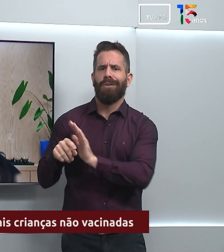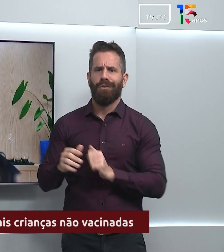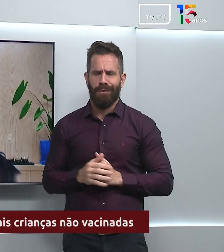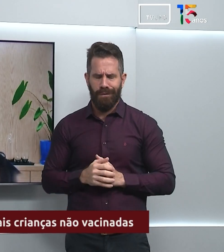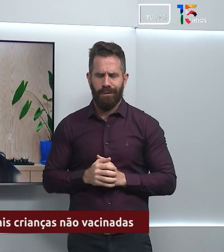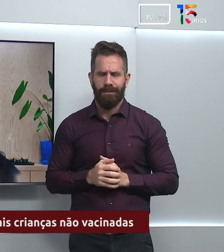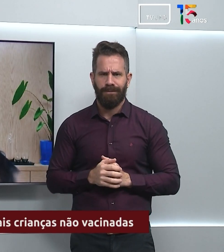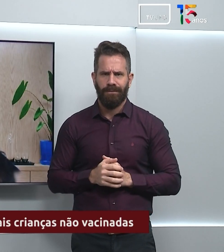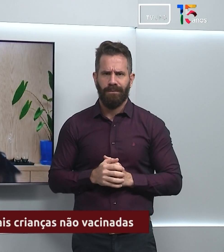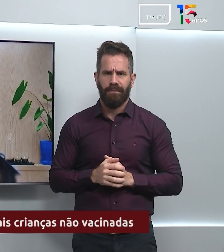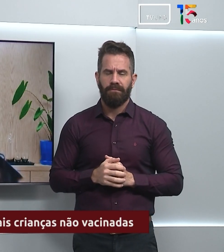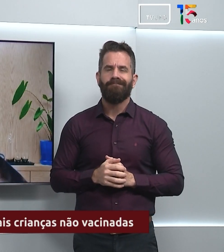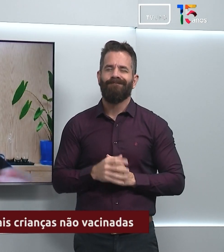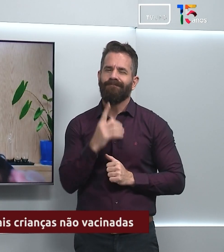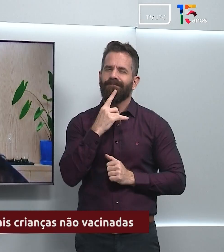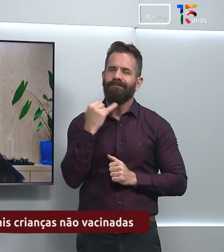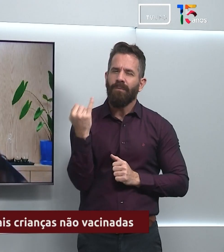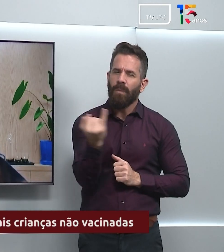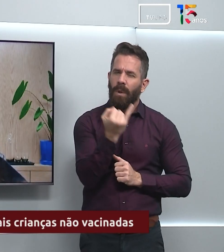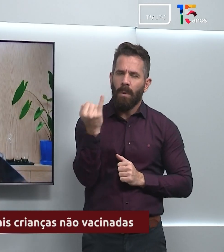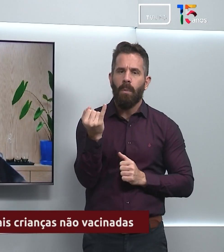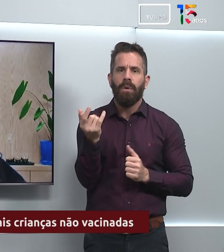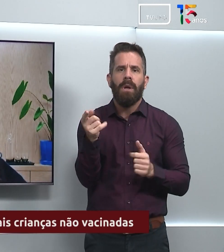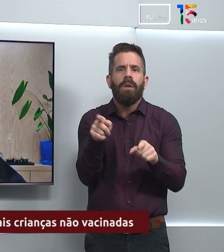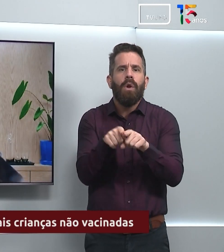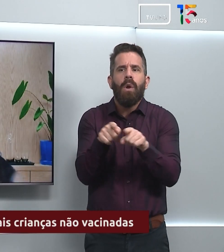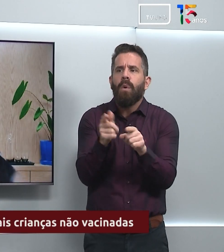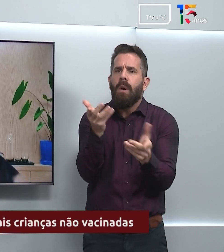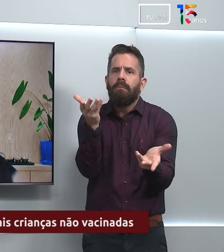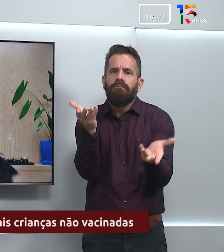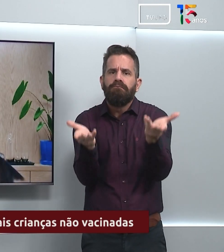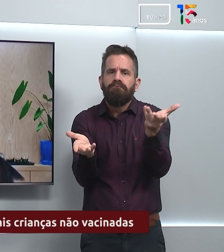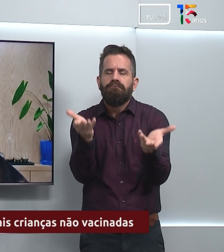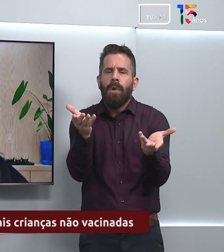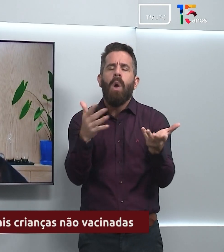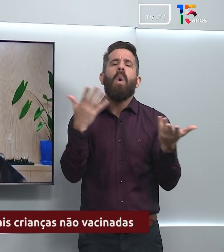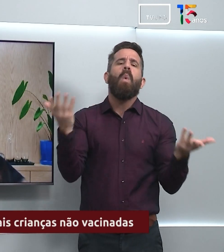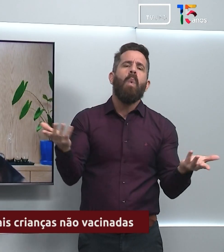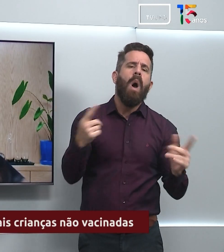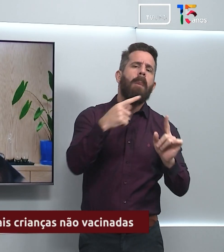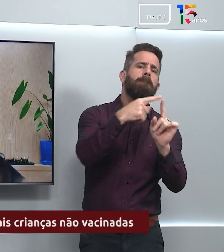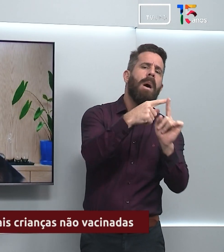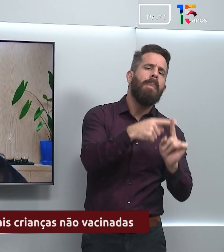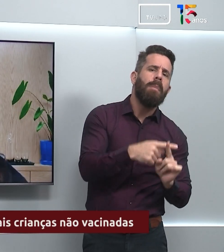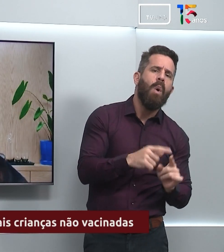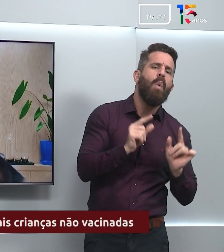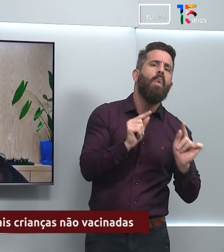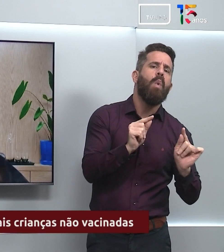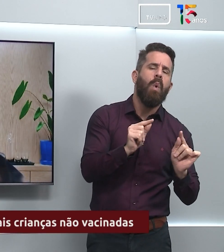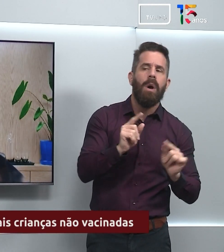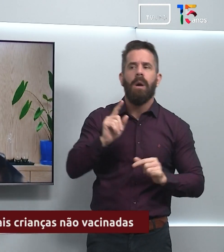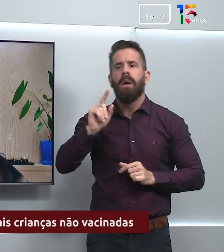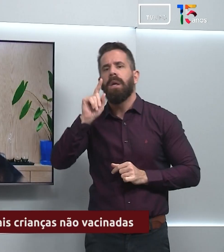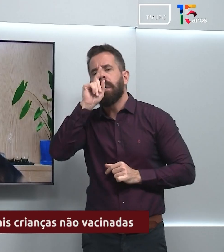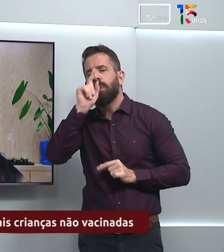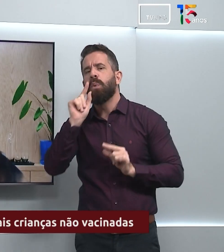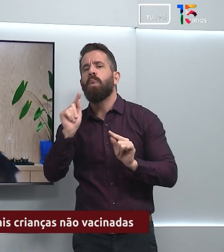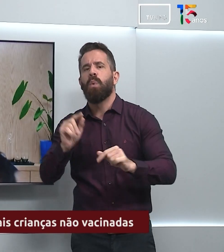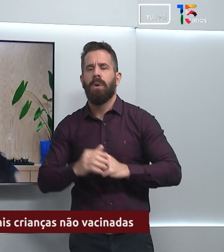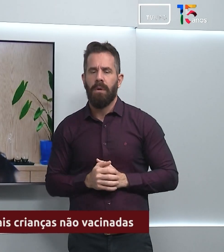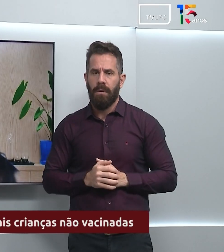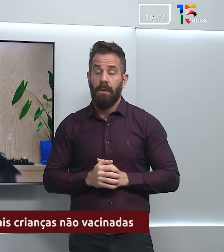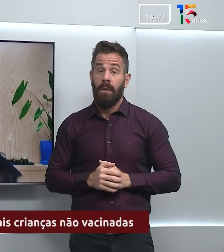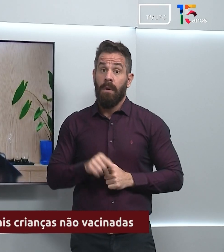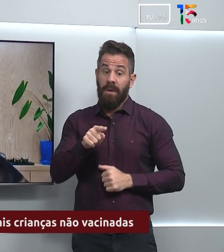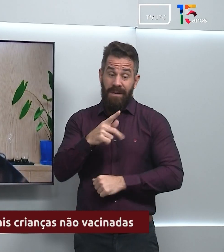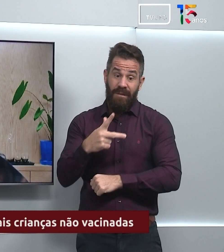gente colocar na balança os riscos e benefícios da vacinação. Então, a vacina, ela protege a criança contra as formas graves